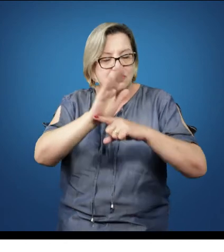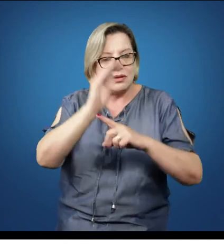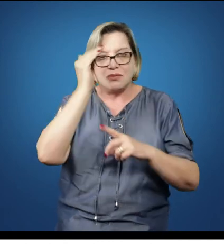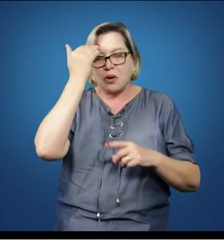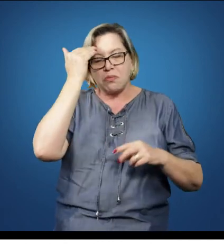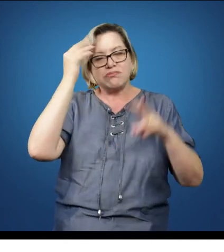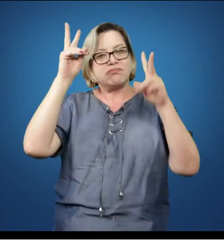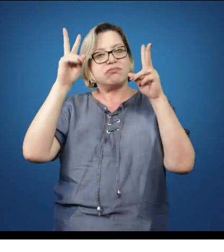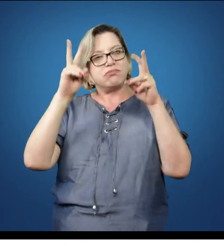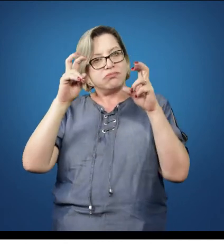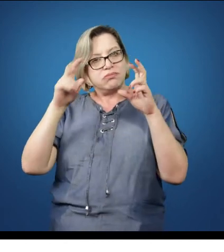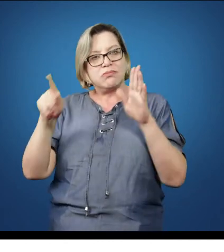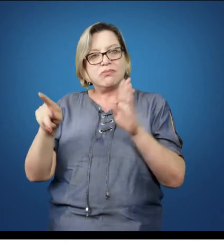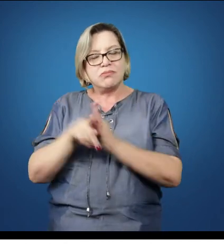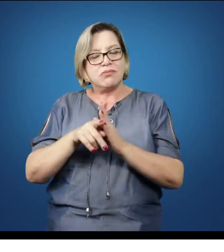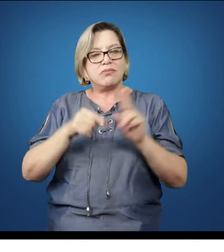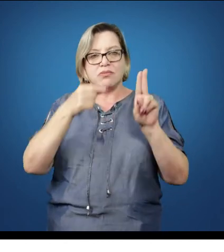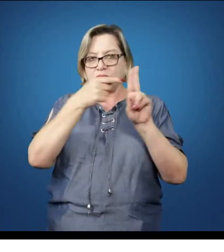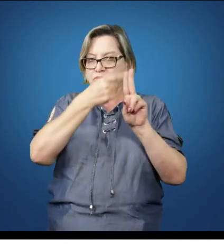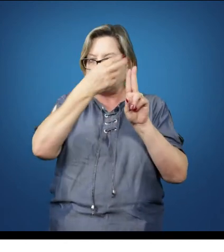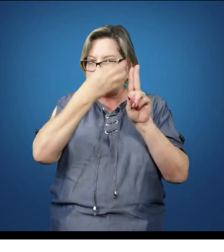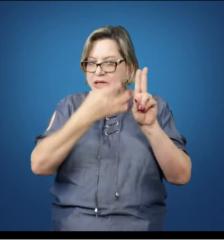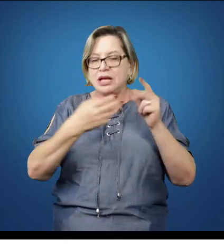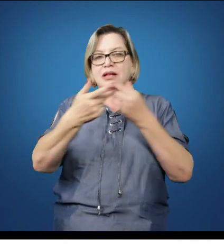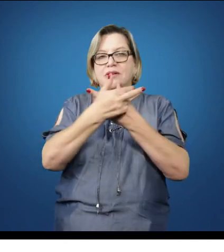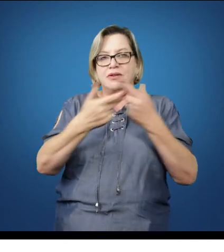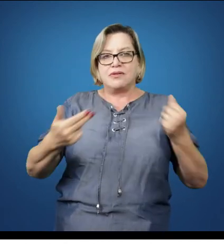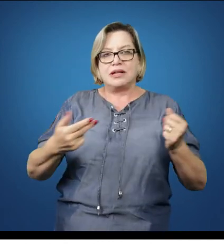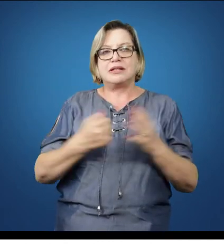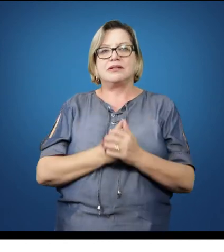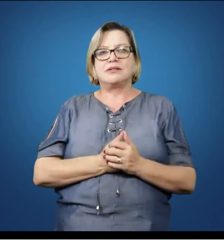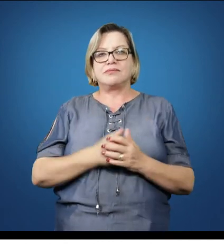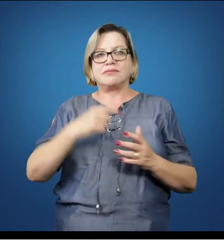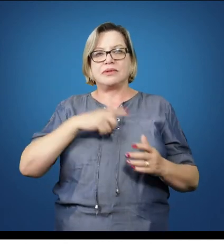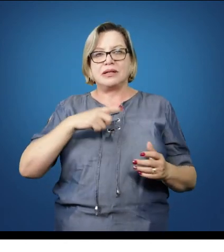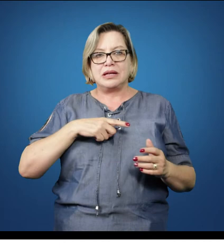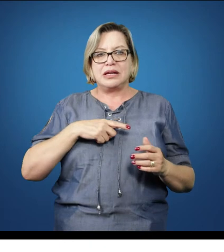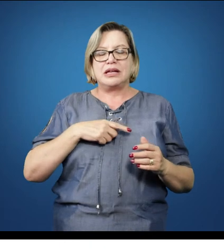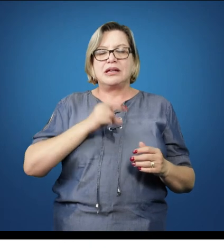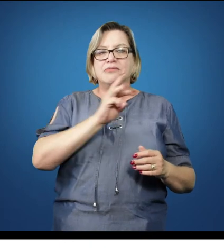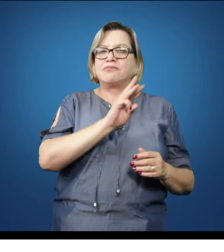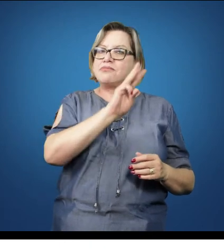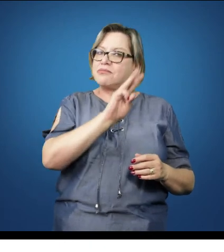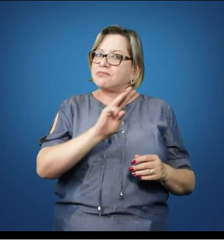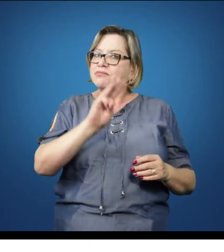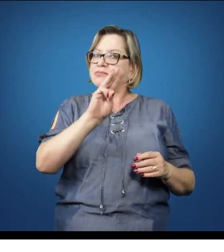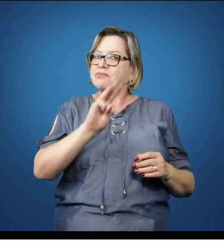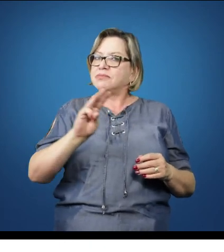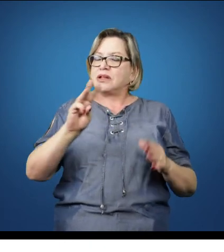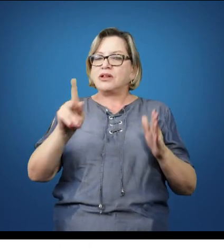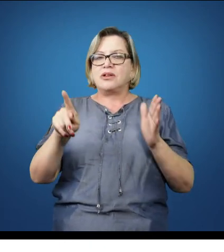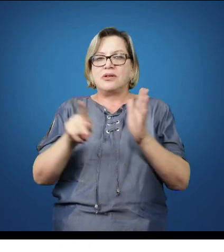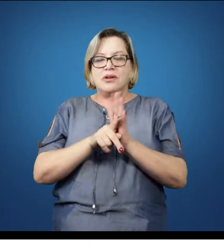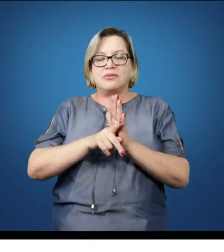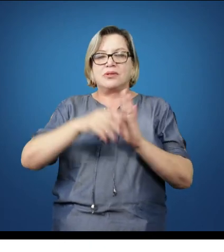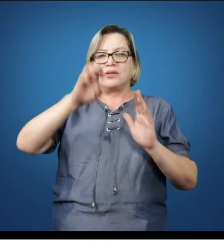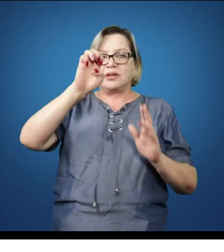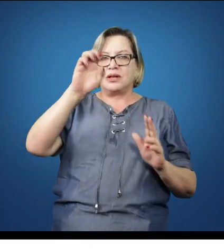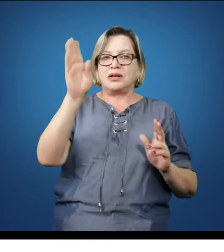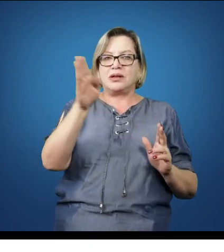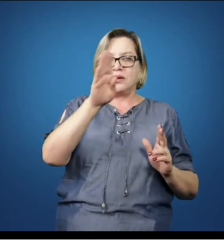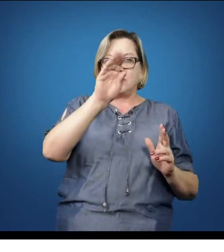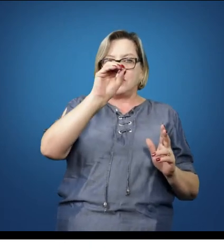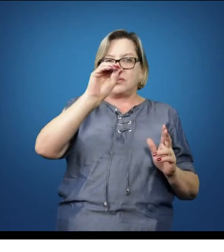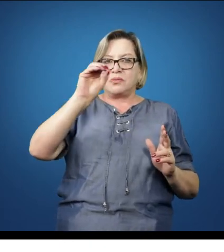dos conteúdos das unidades vocês terão um link da de cada unidade para o e-book e teremos o nosso